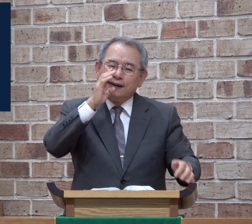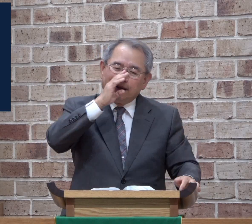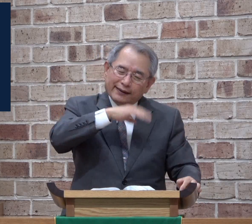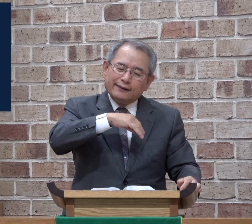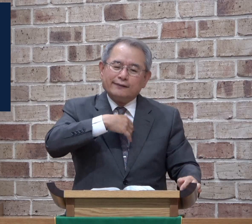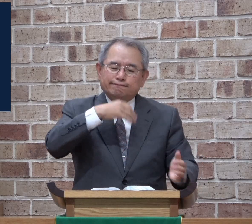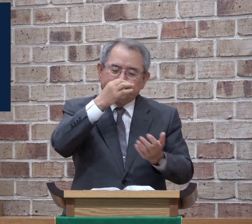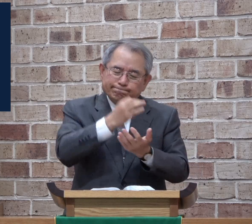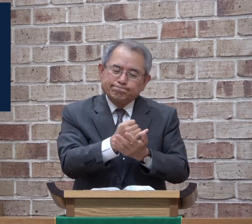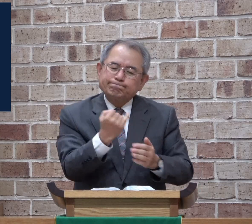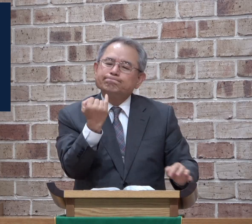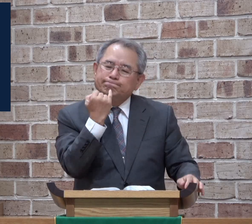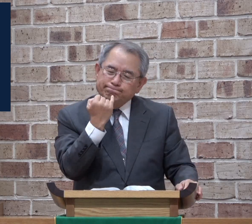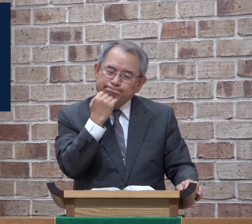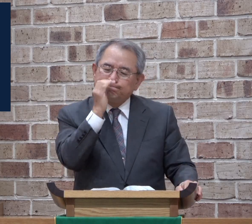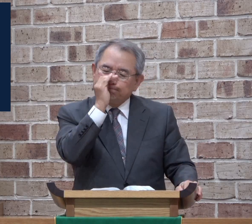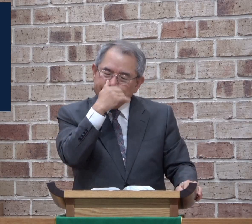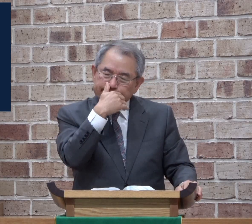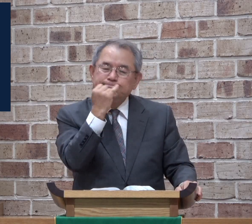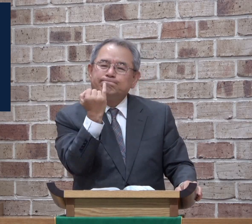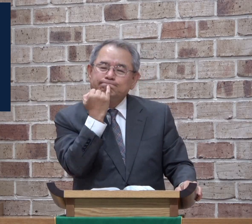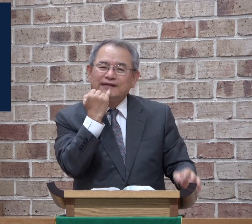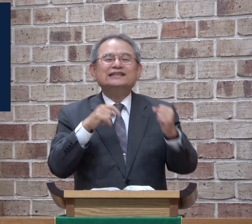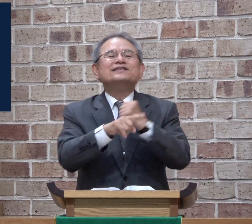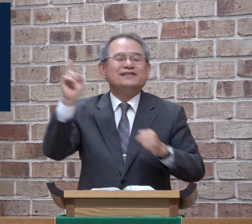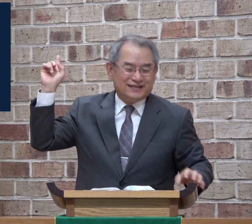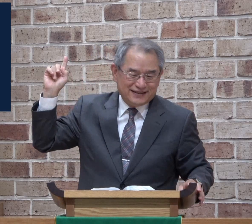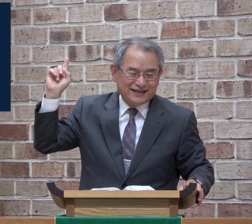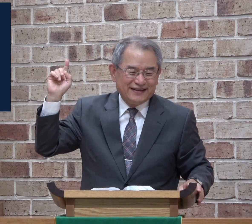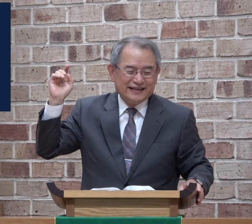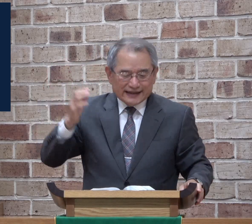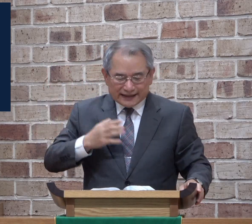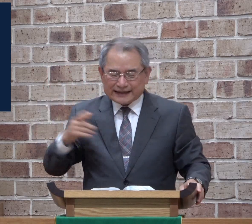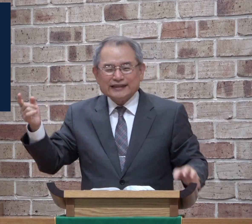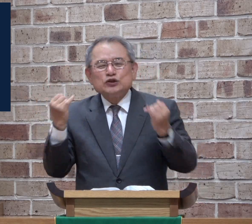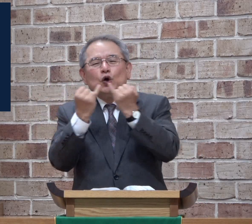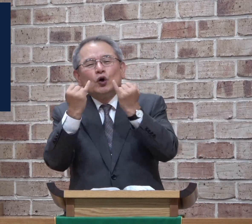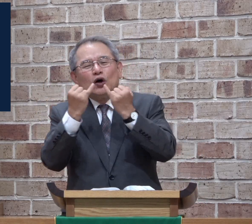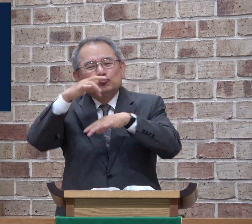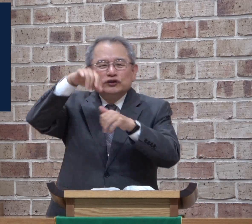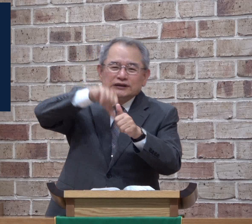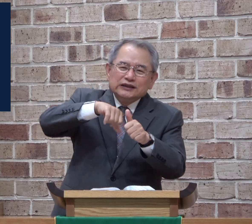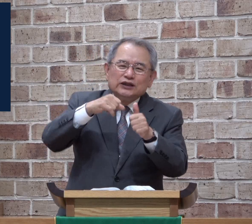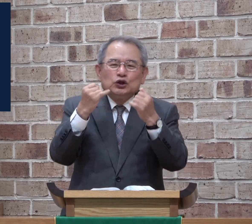내가 비천한 존재이나 비천한 존재인 것을 인정한다는 뜻입니다.